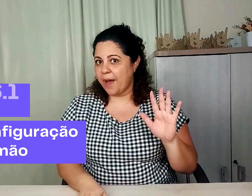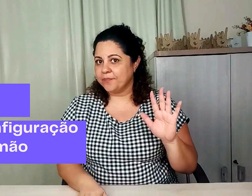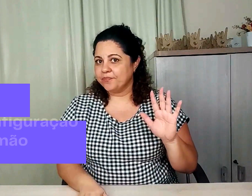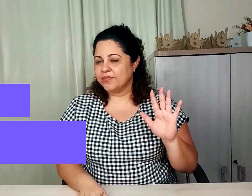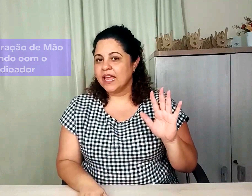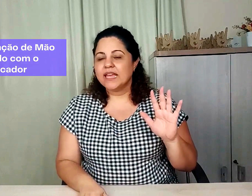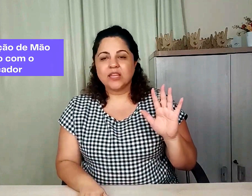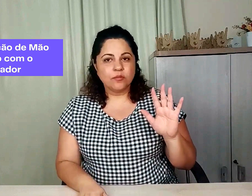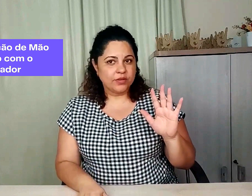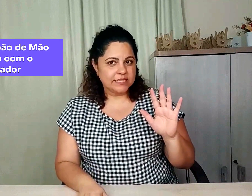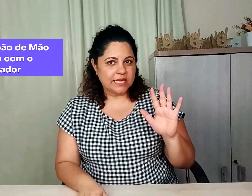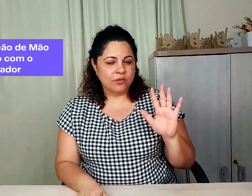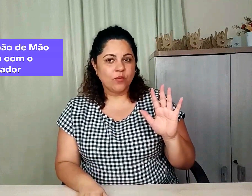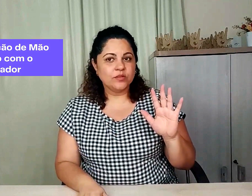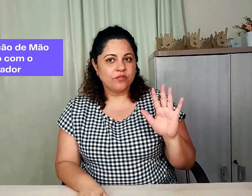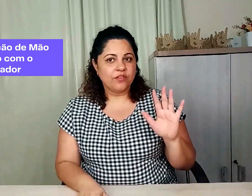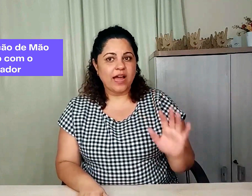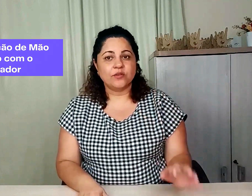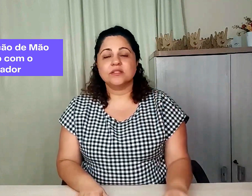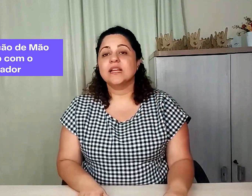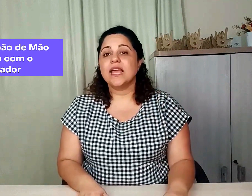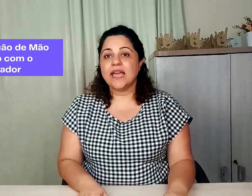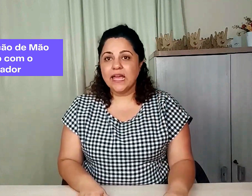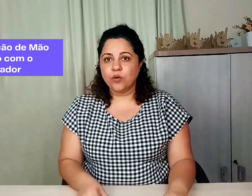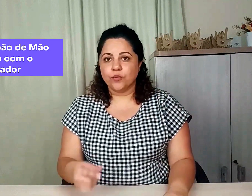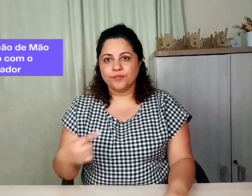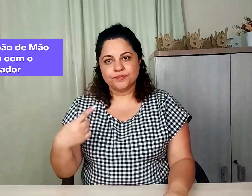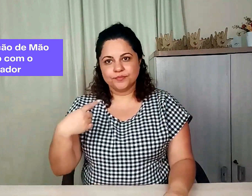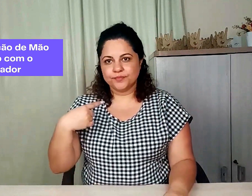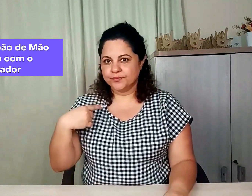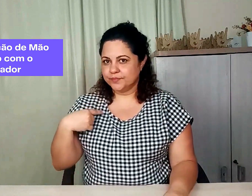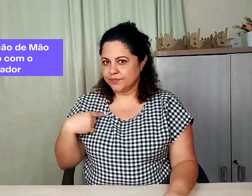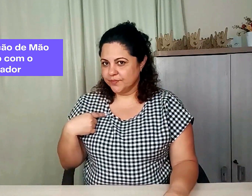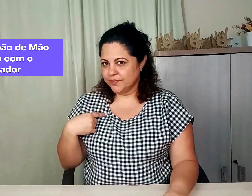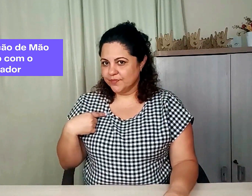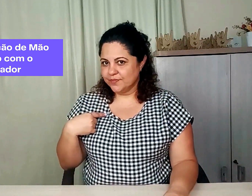ficar. Então, por exemplo, quando eu falo eu,